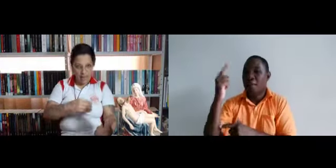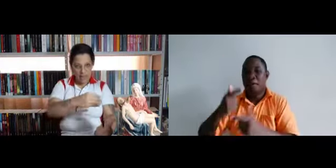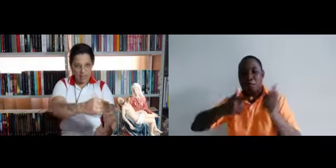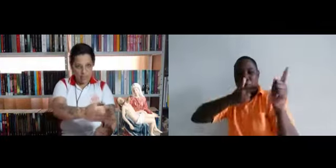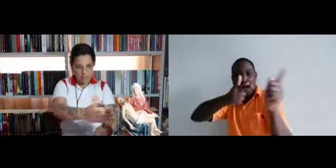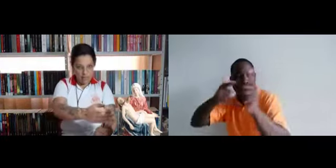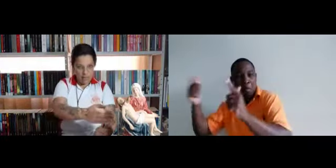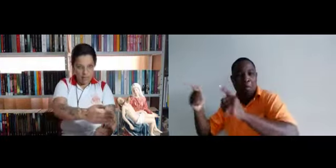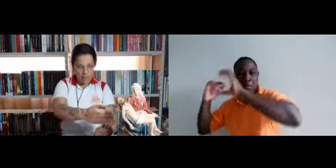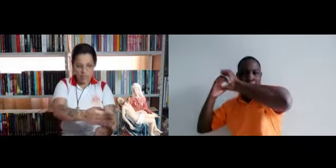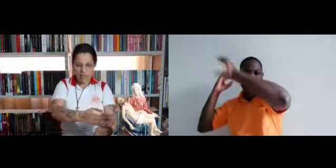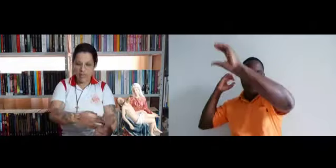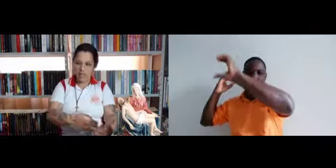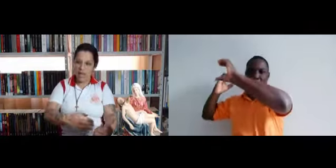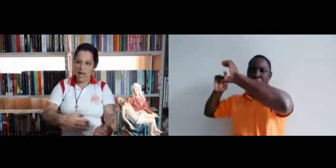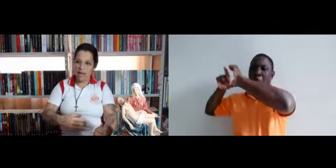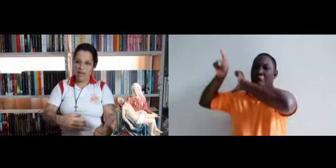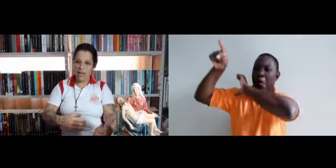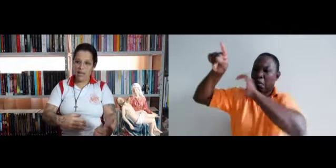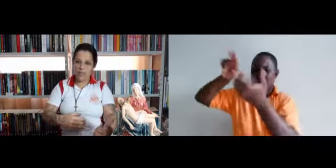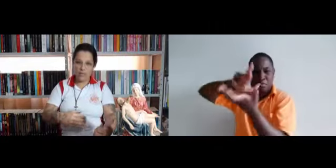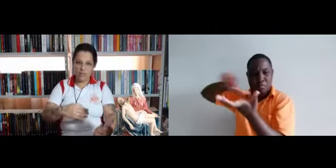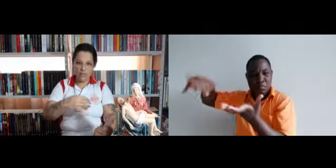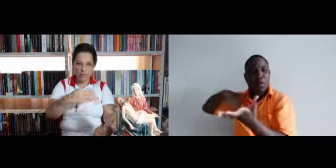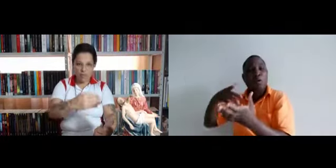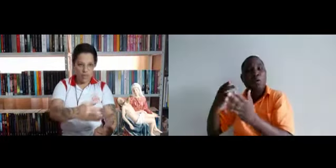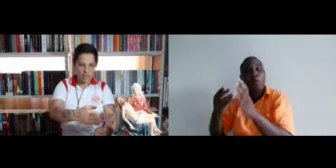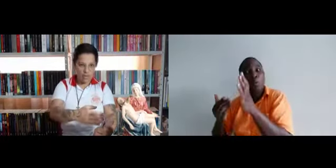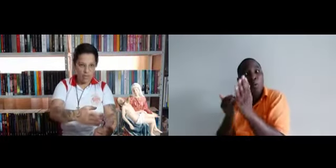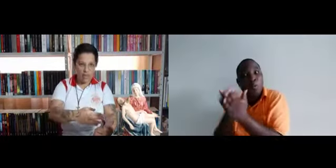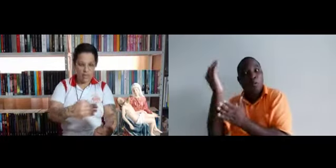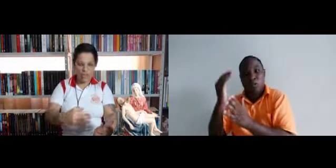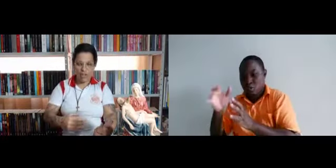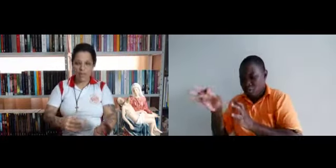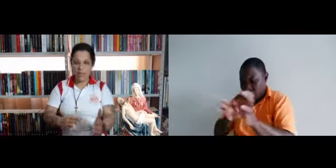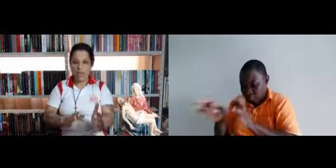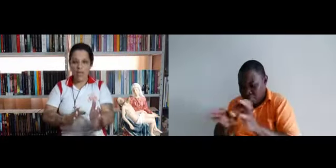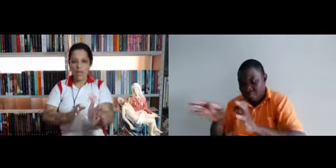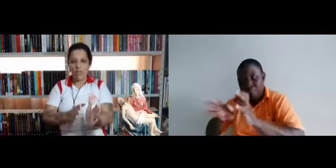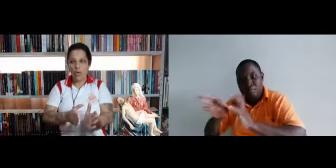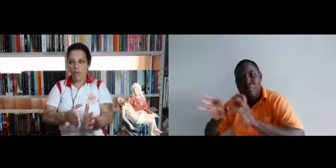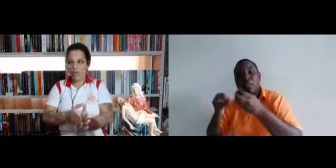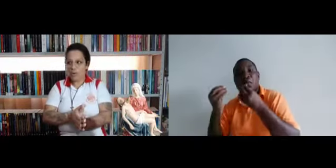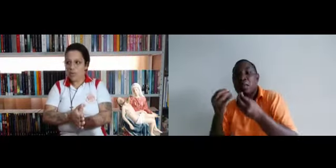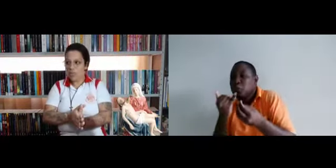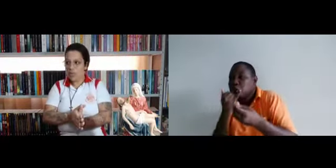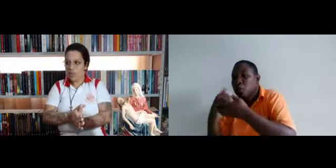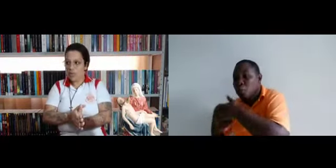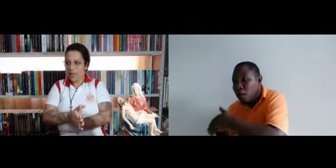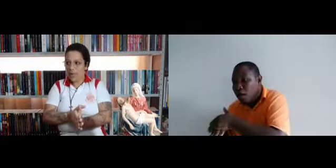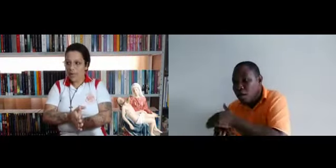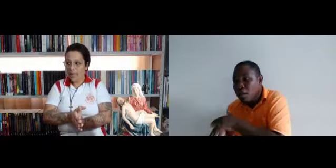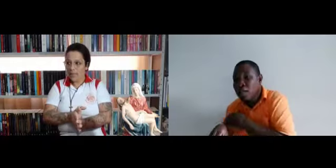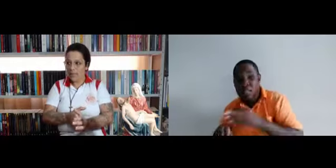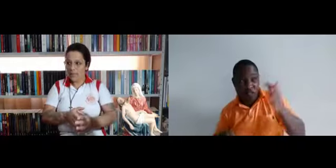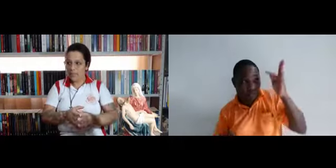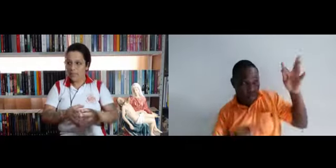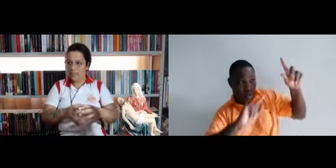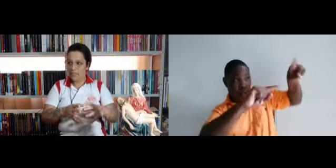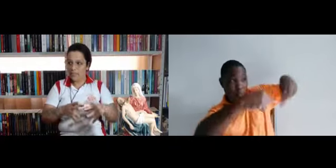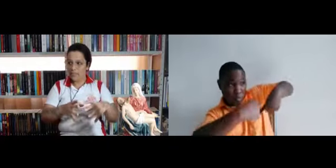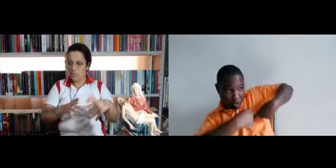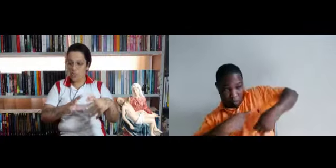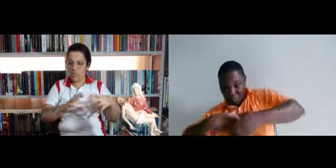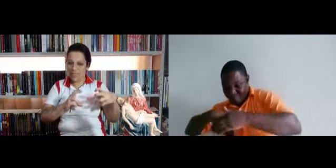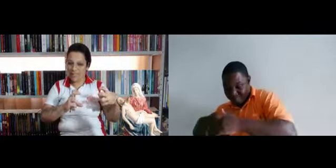paz armada e da corrida armamentista, além da formação dos dois blocos de aliança, a gente tem também duas outras